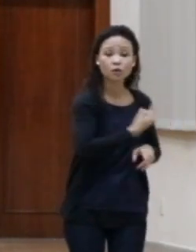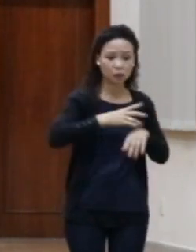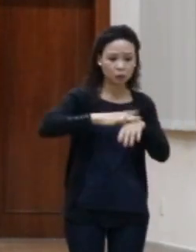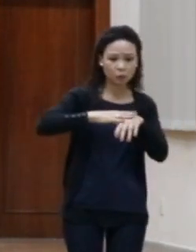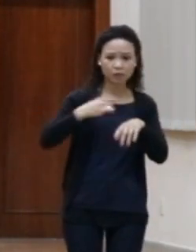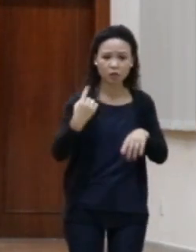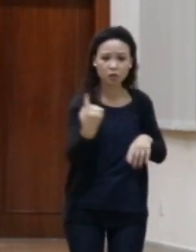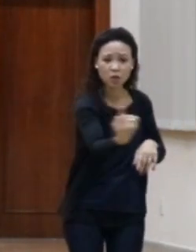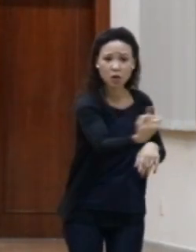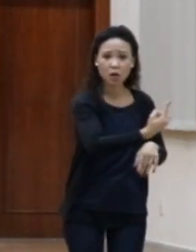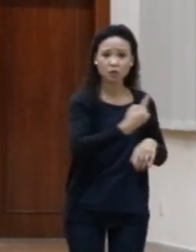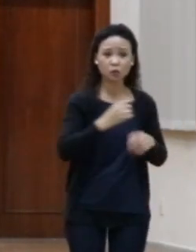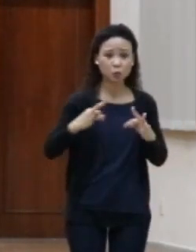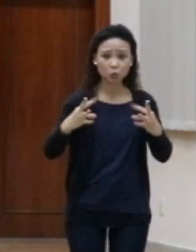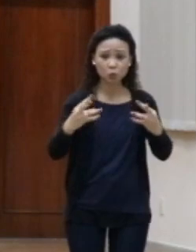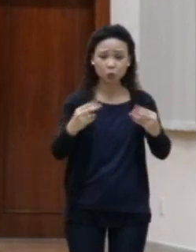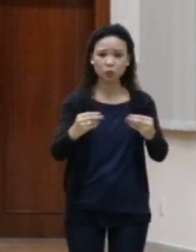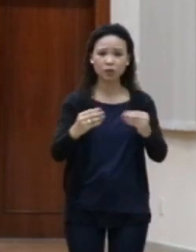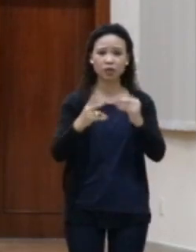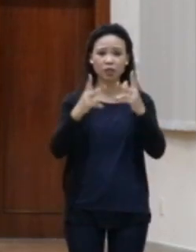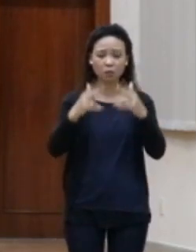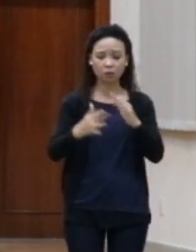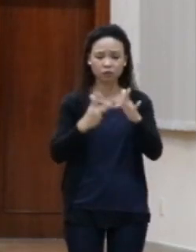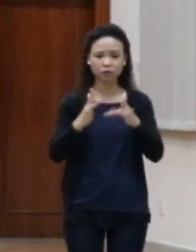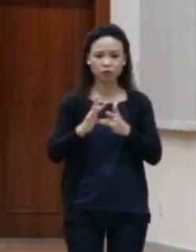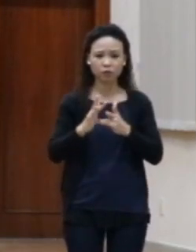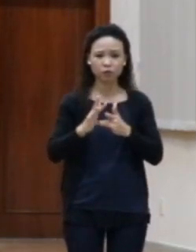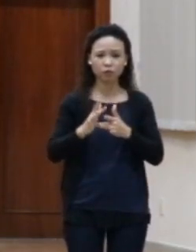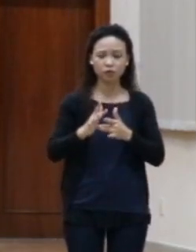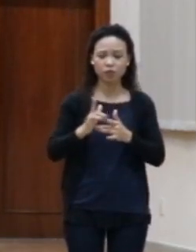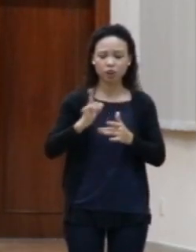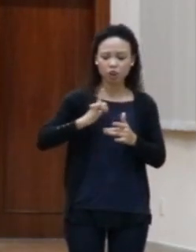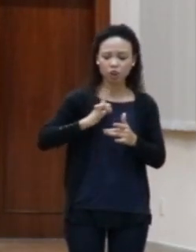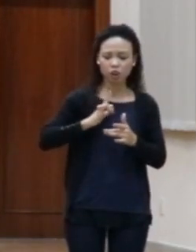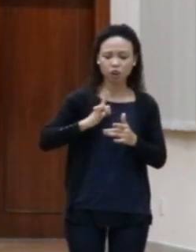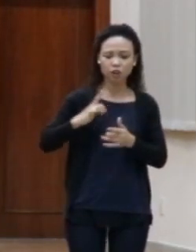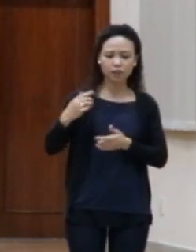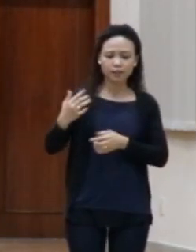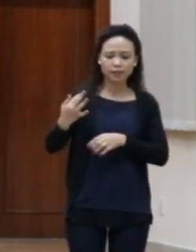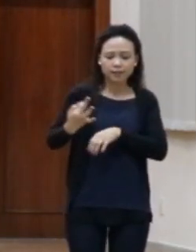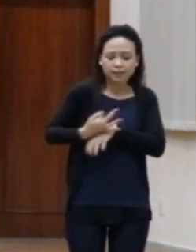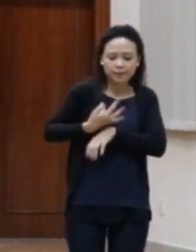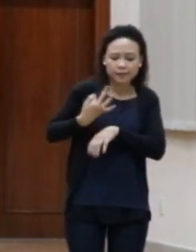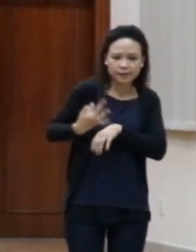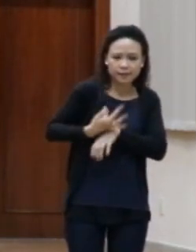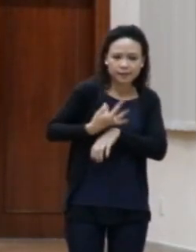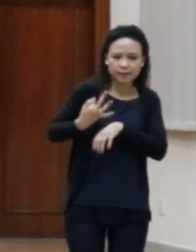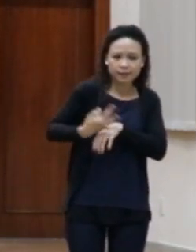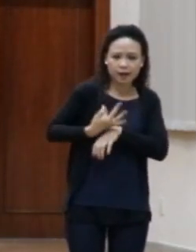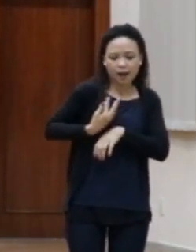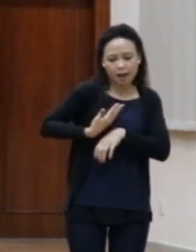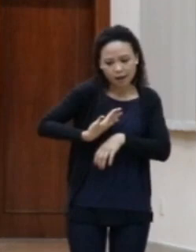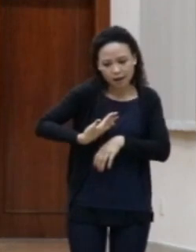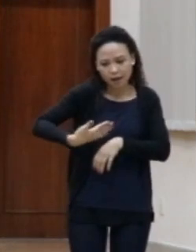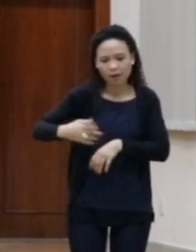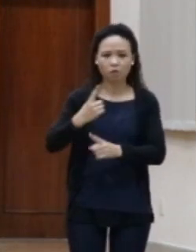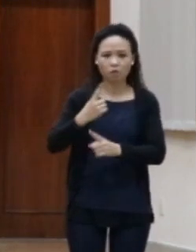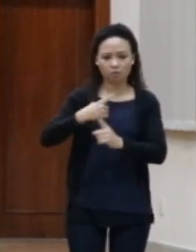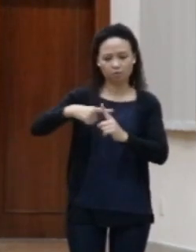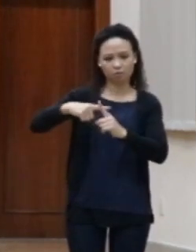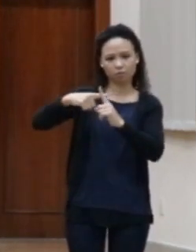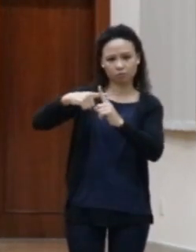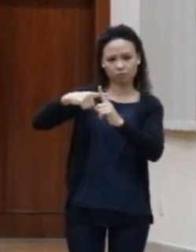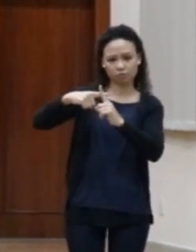contudo nós o consideramos castigado por Deus, por ele atingido e afligido, mas ele